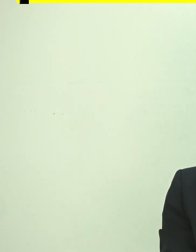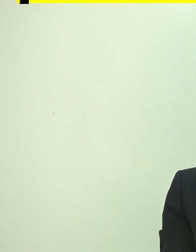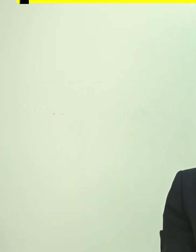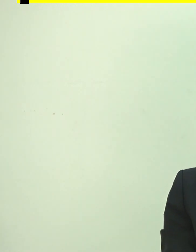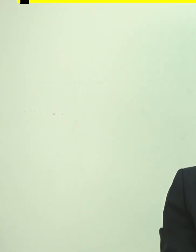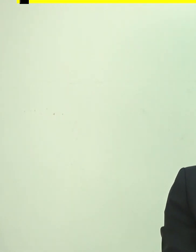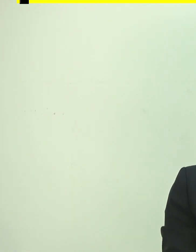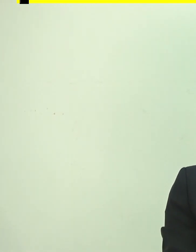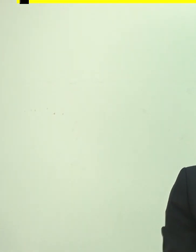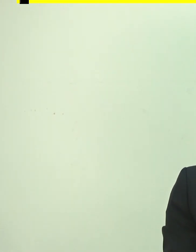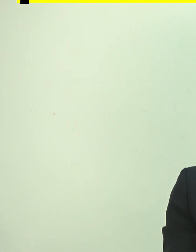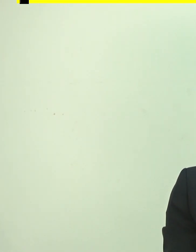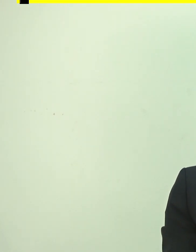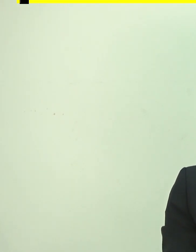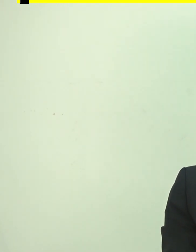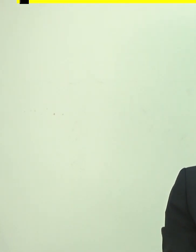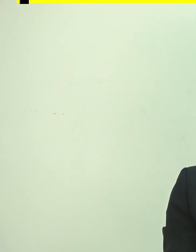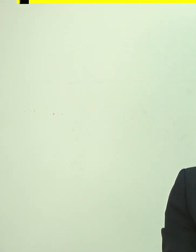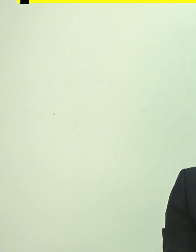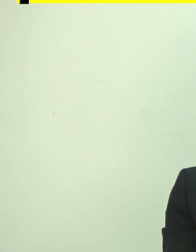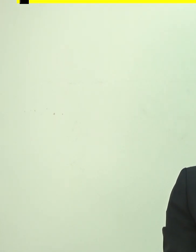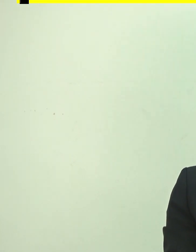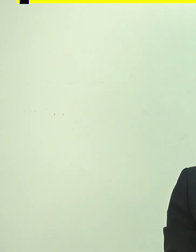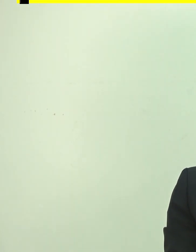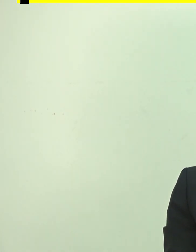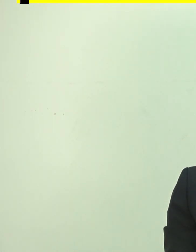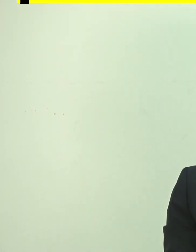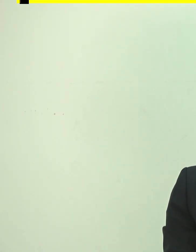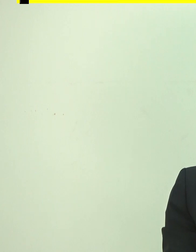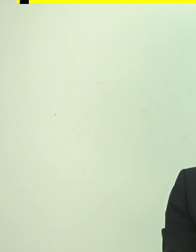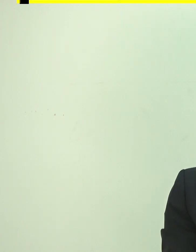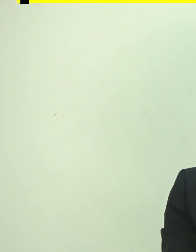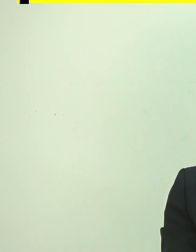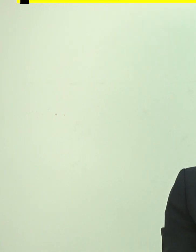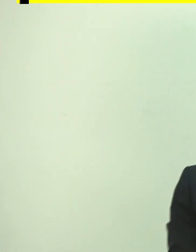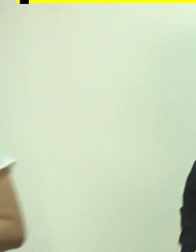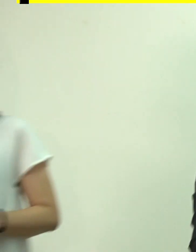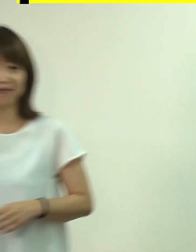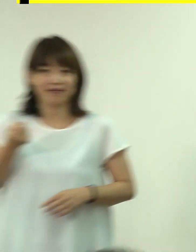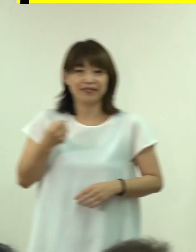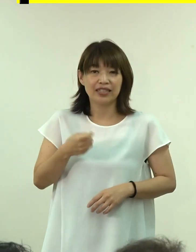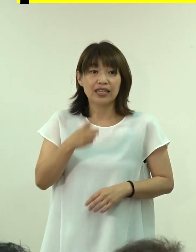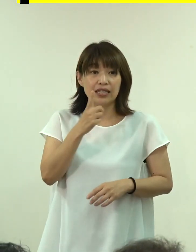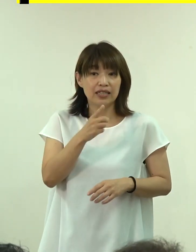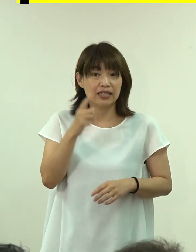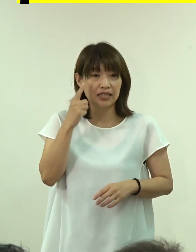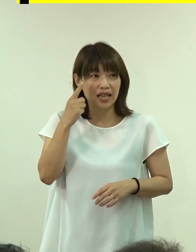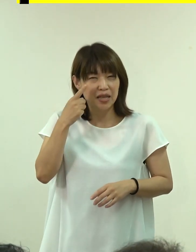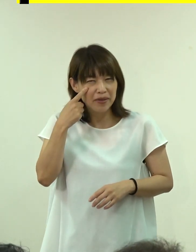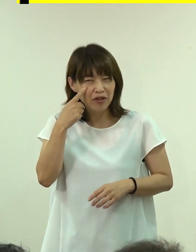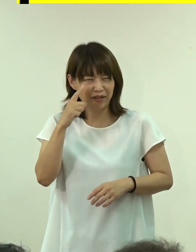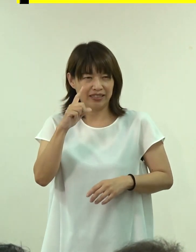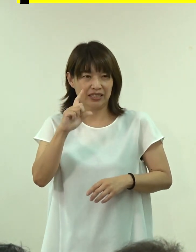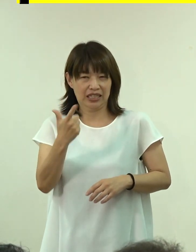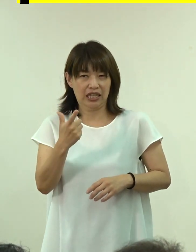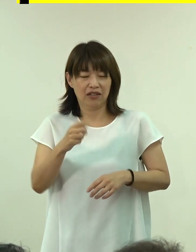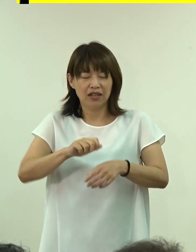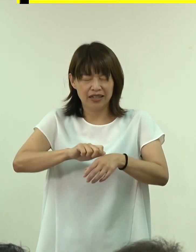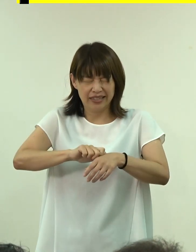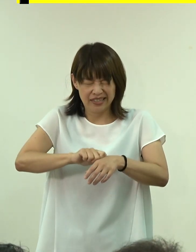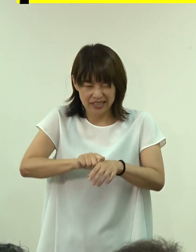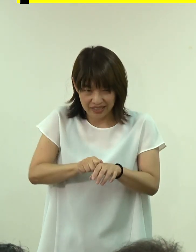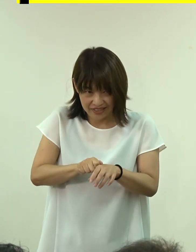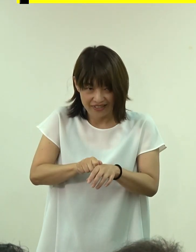スピードというぱんぱんをそして1期目とは違う厳しさというもの